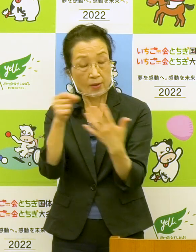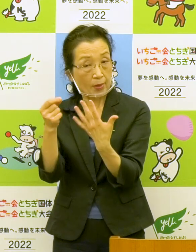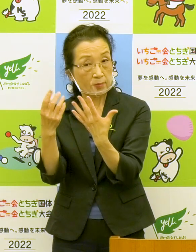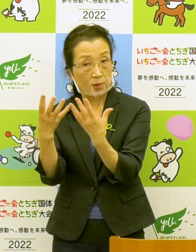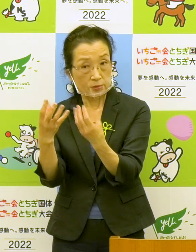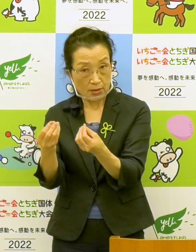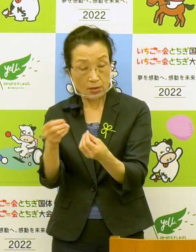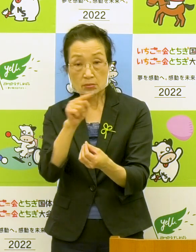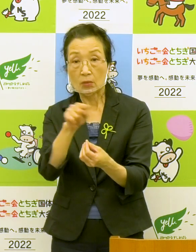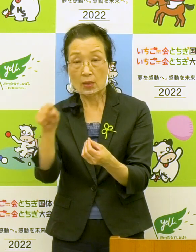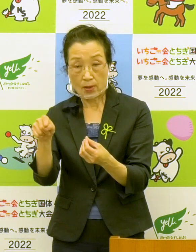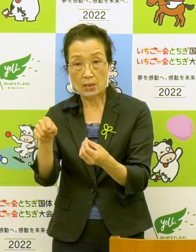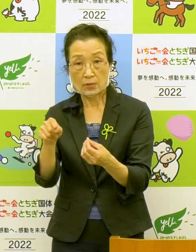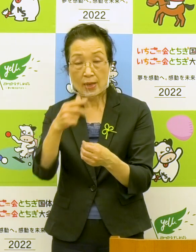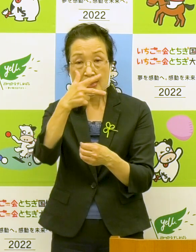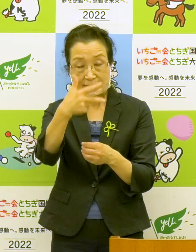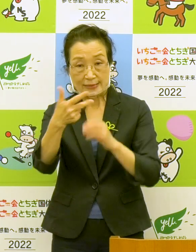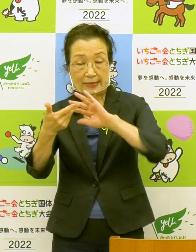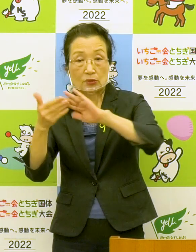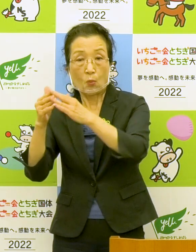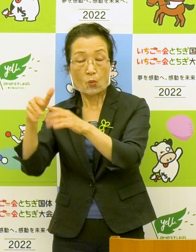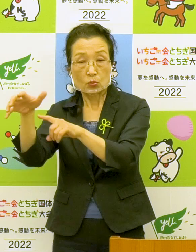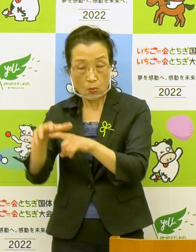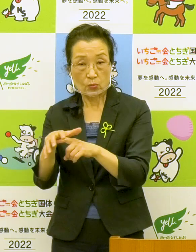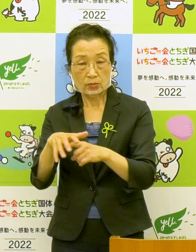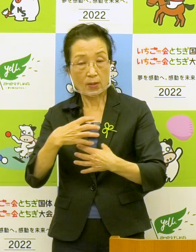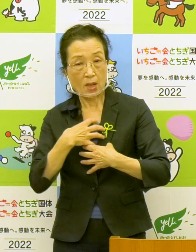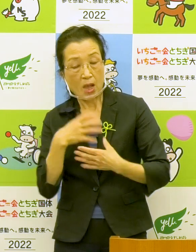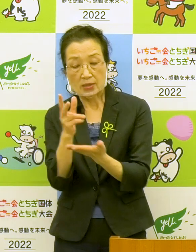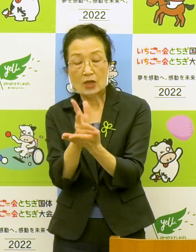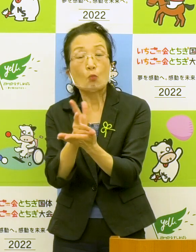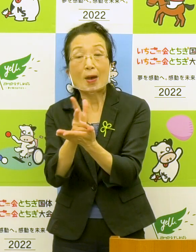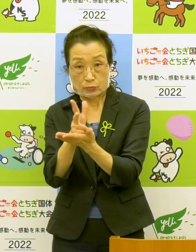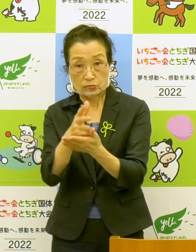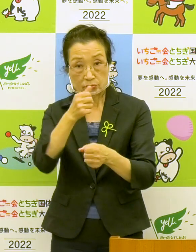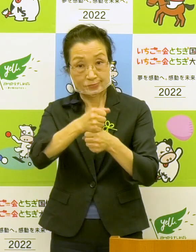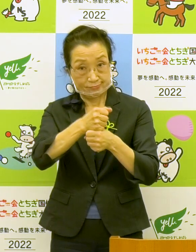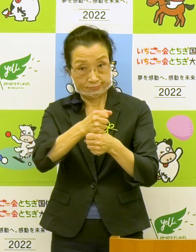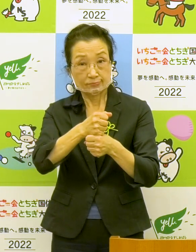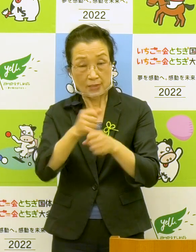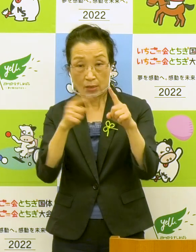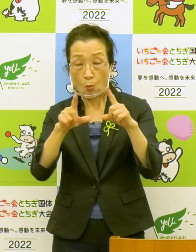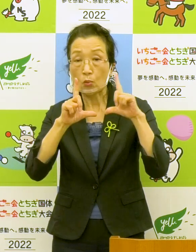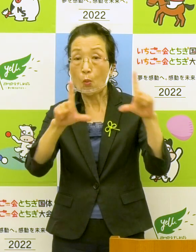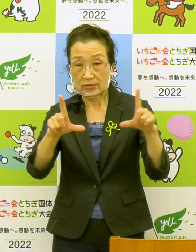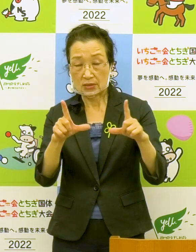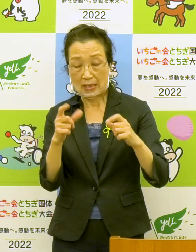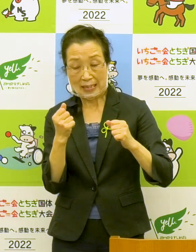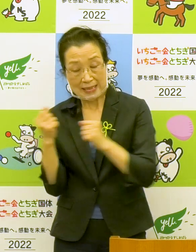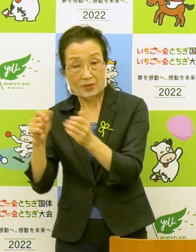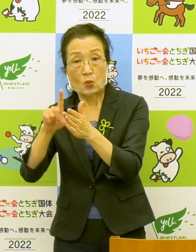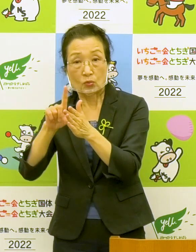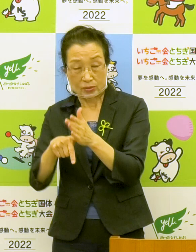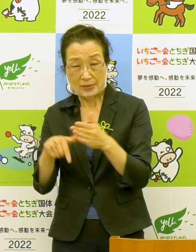災重点ため池は、市町村などがハザードマップを作成し公表し、避難にかかる判断に必要